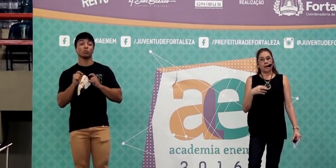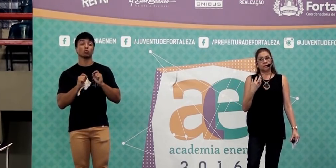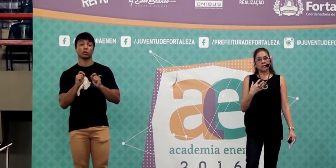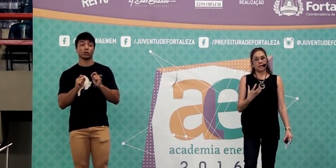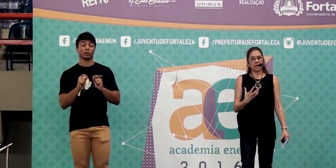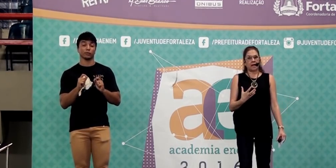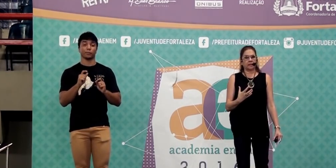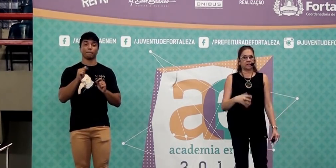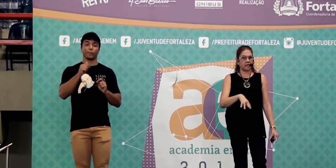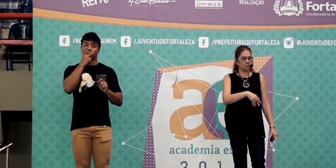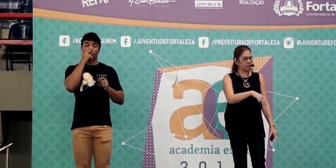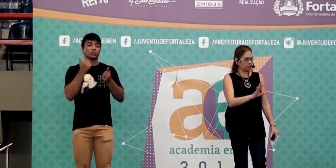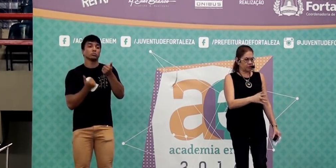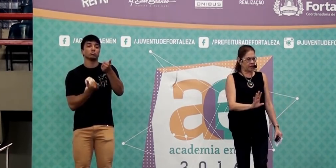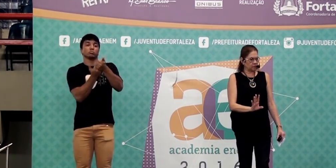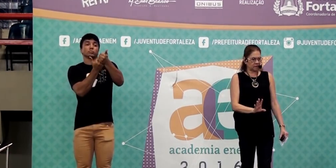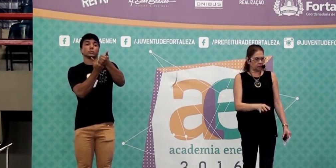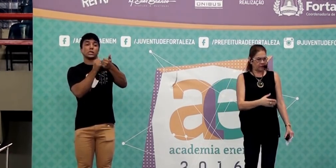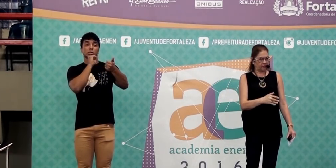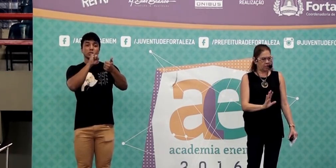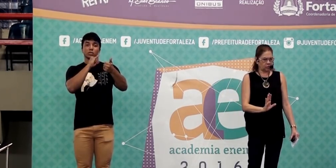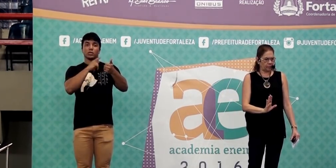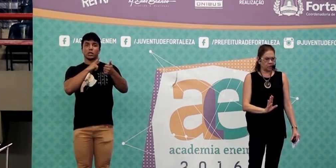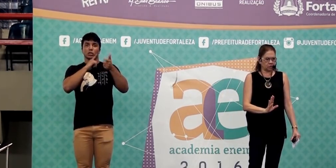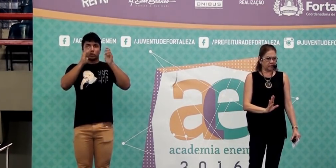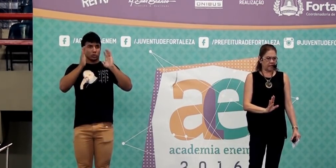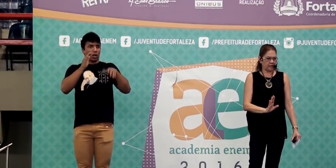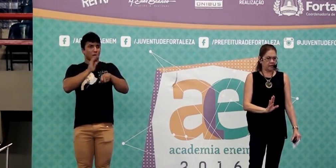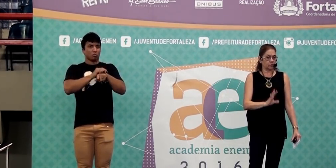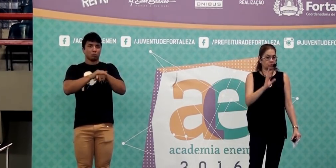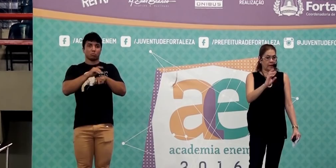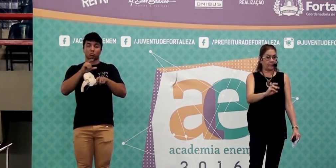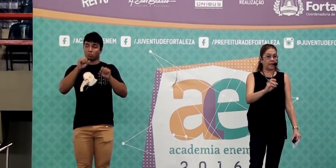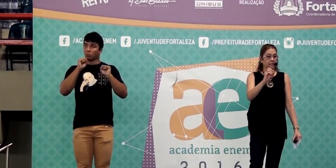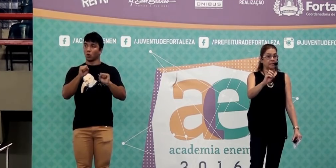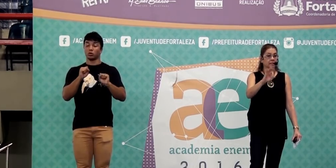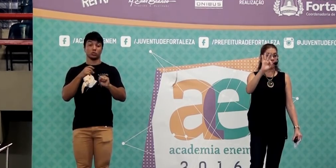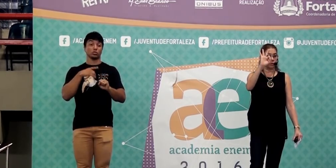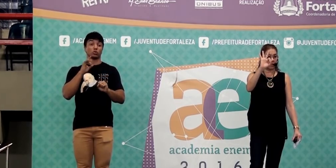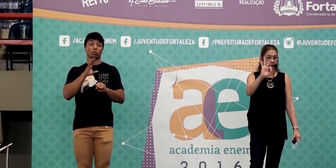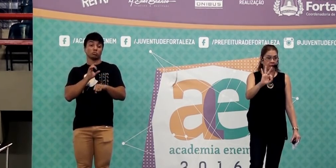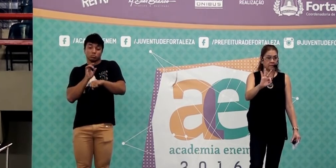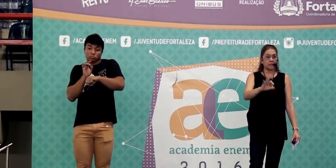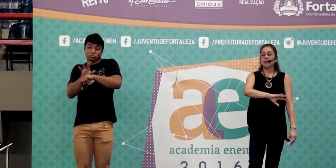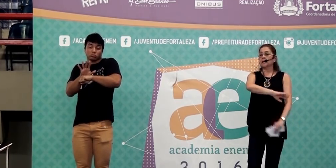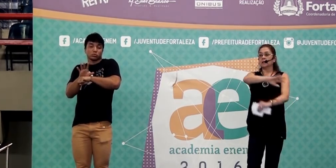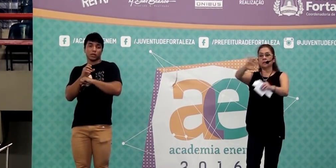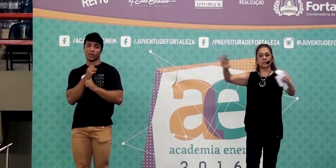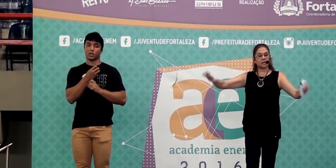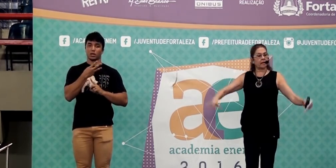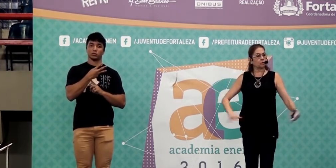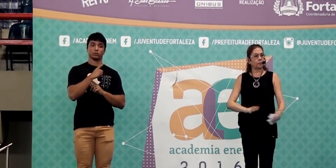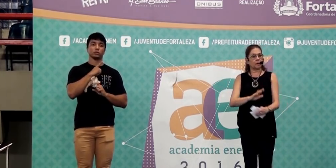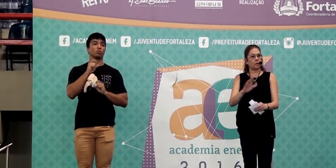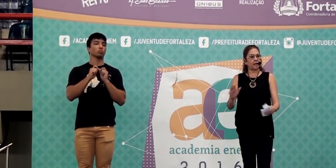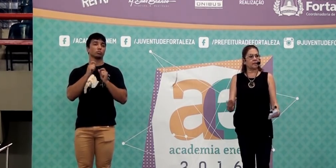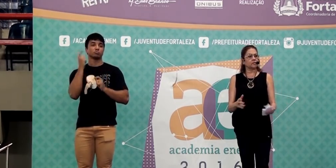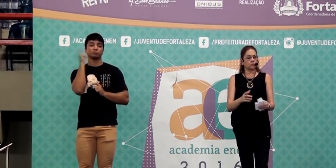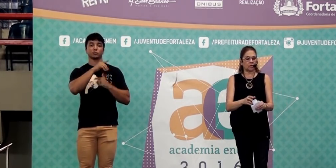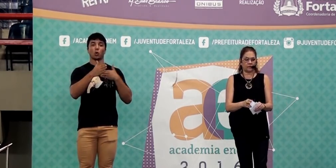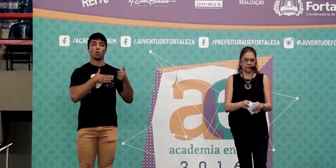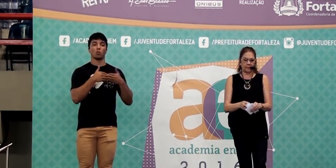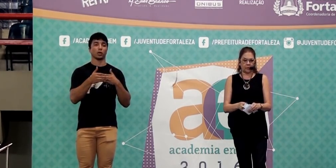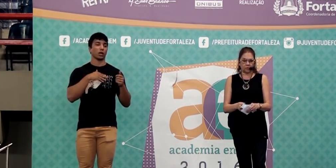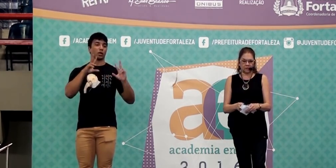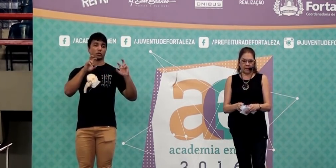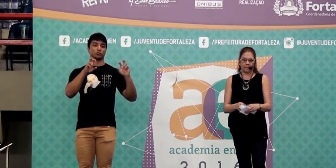digamos, auxiliares. Quem já tiver o seu definido pode usar. Eu estou apenas citando 3 que dão certo para qualquer